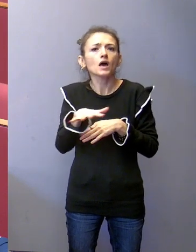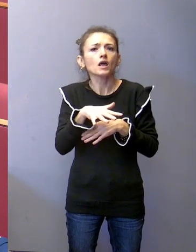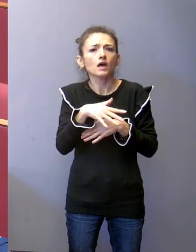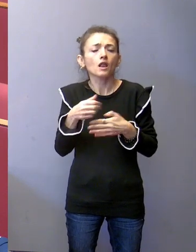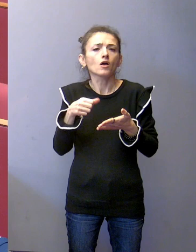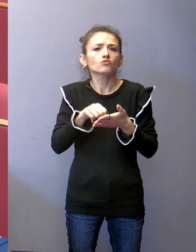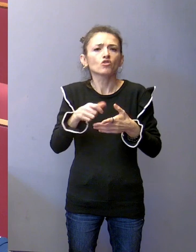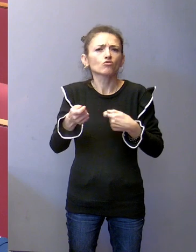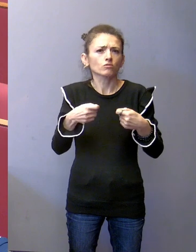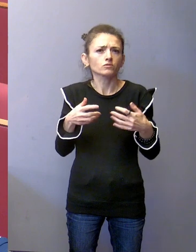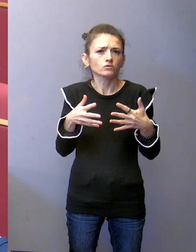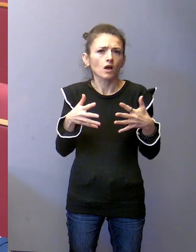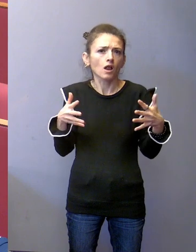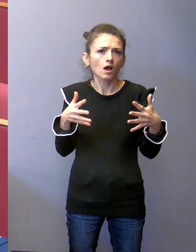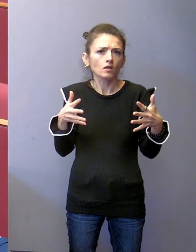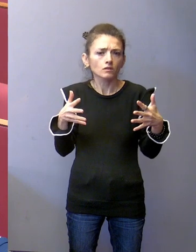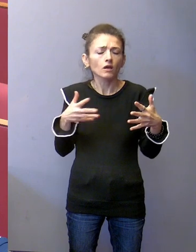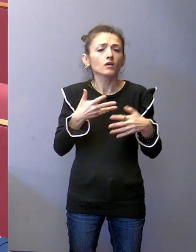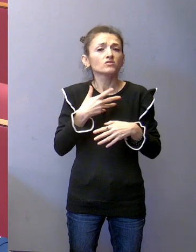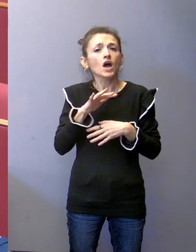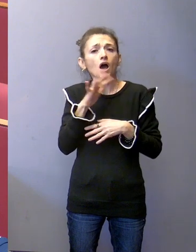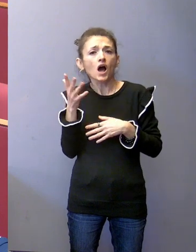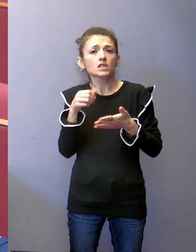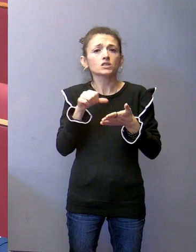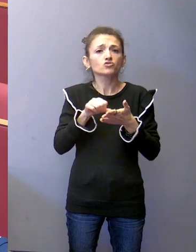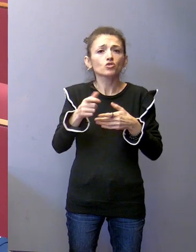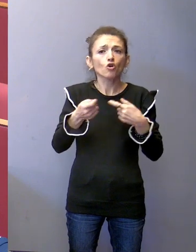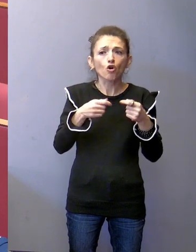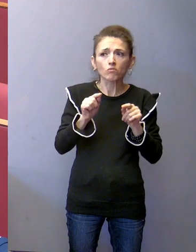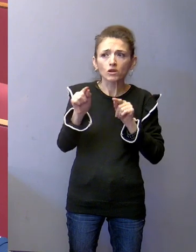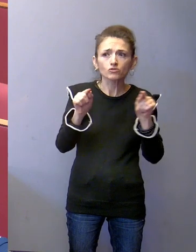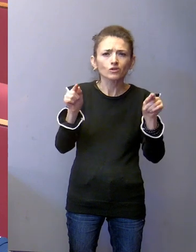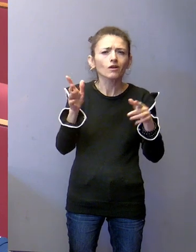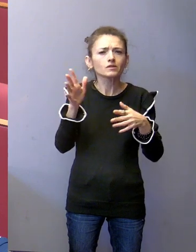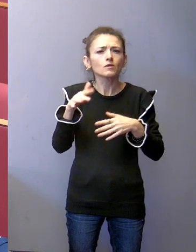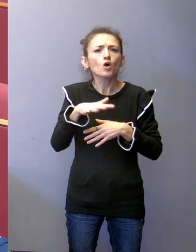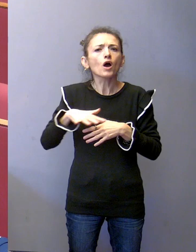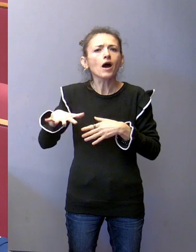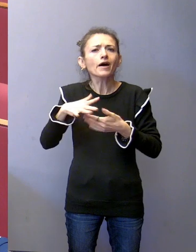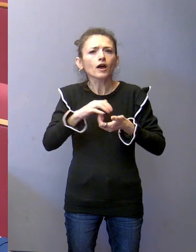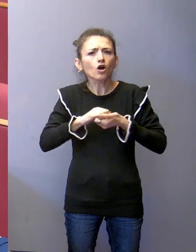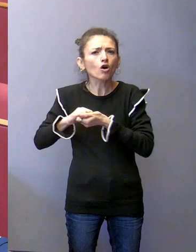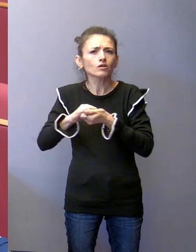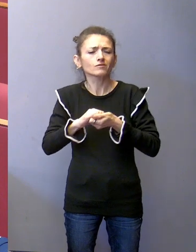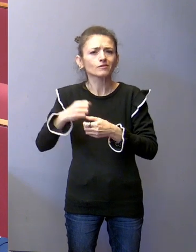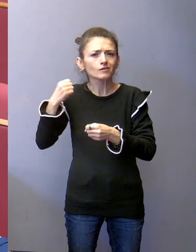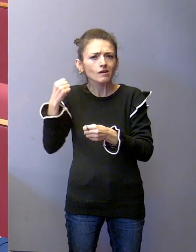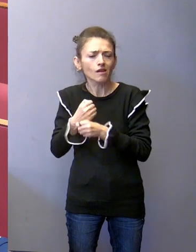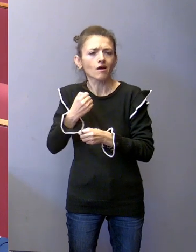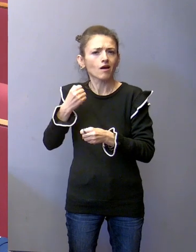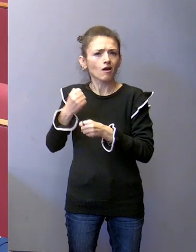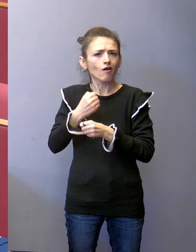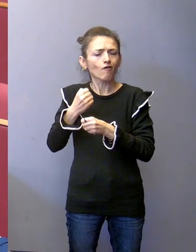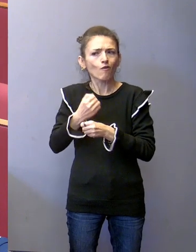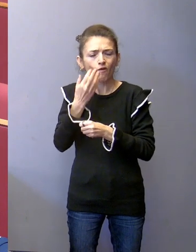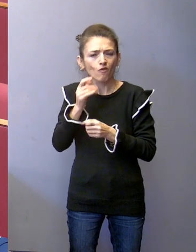altri centri commerciali Penso che l'area di Cornigliano sulla quale si è fatto un faticosissimo lavoro di tentativo